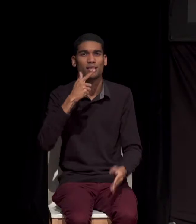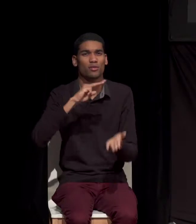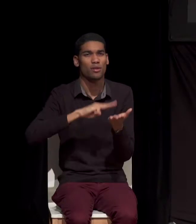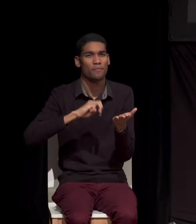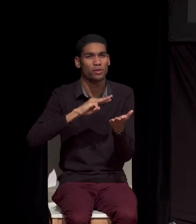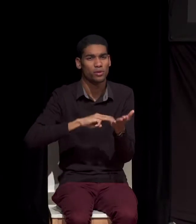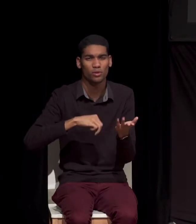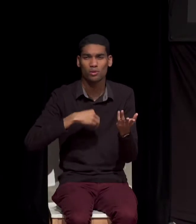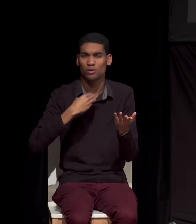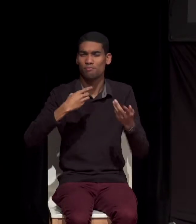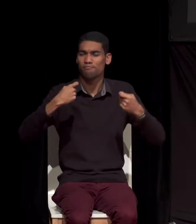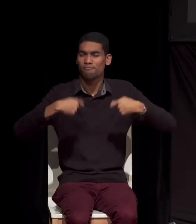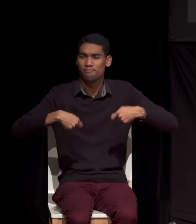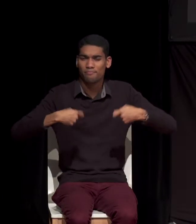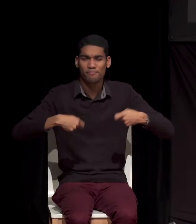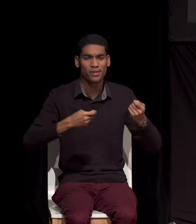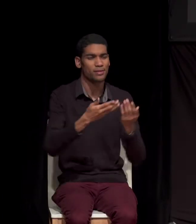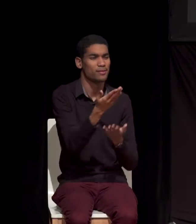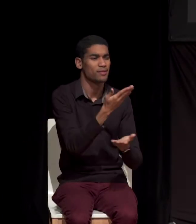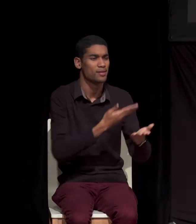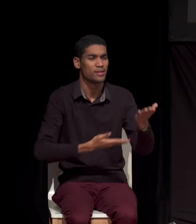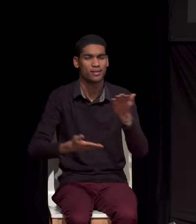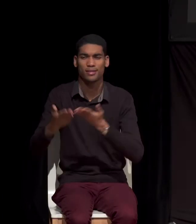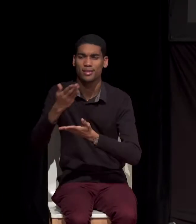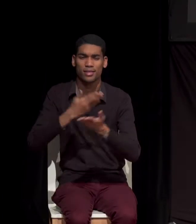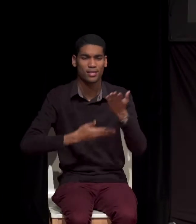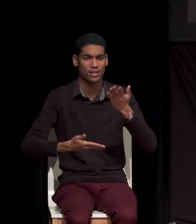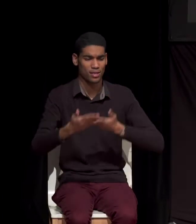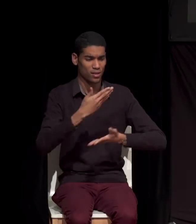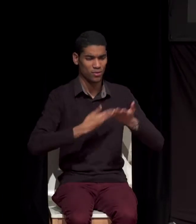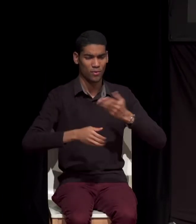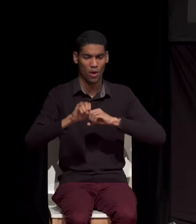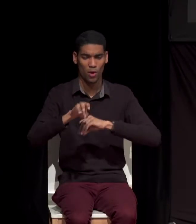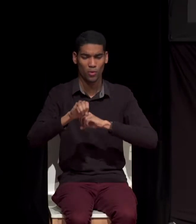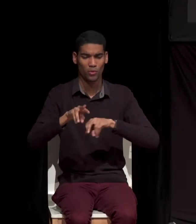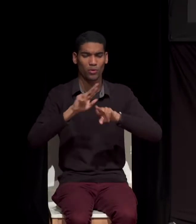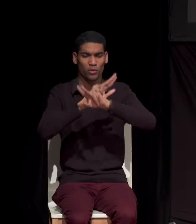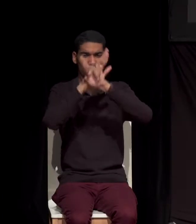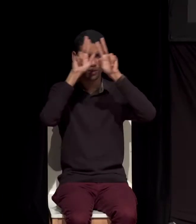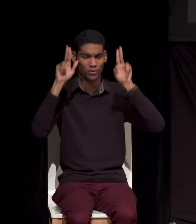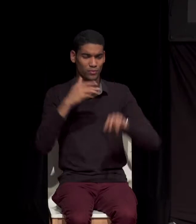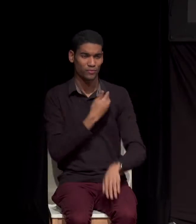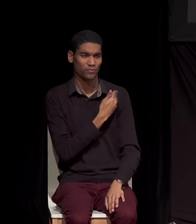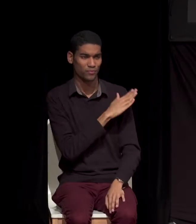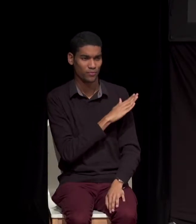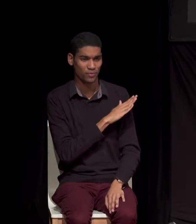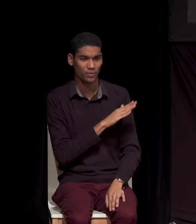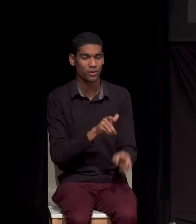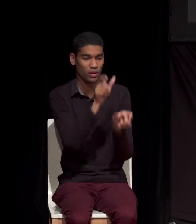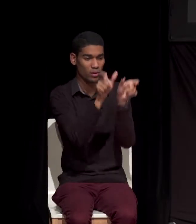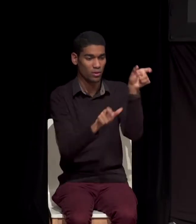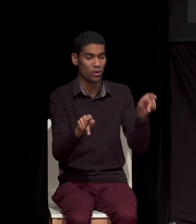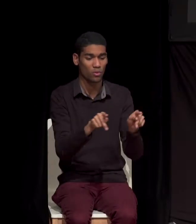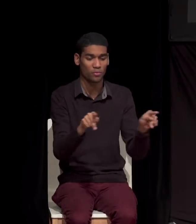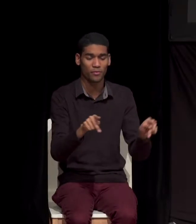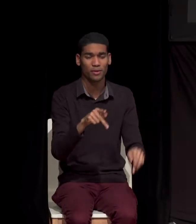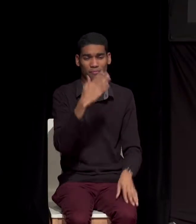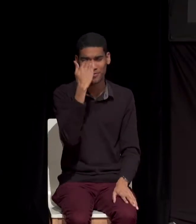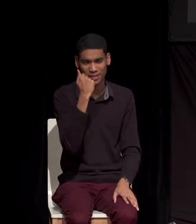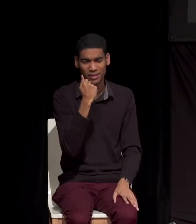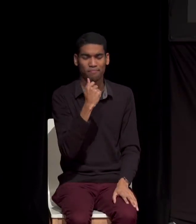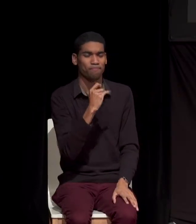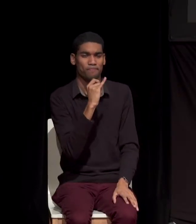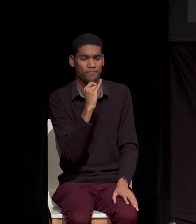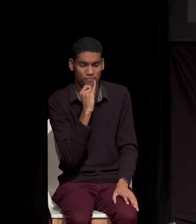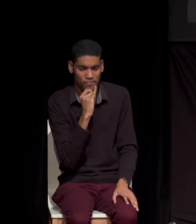metodológicos, também precisa dialogar com essa educação antirracista. O professor ele precisa de saber que, enquanto ele